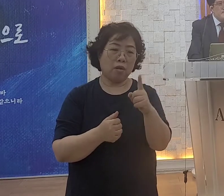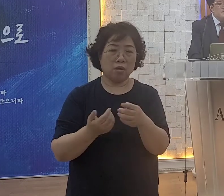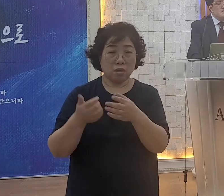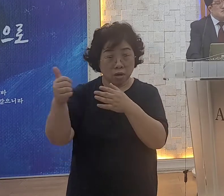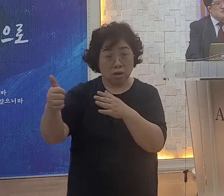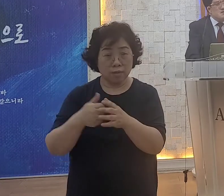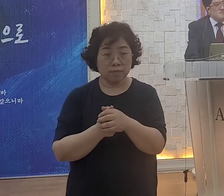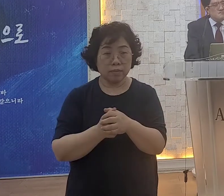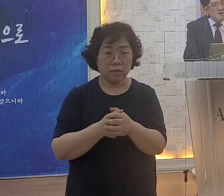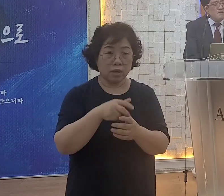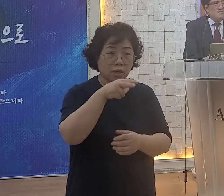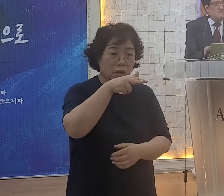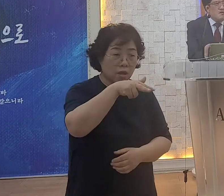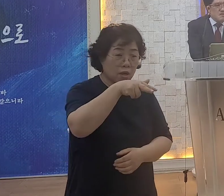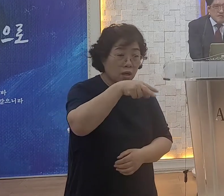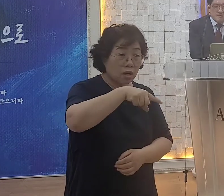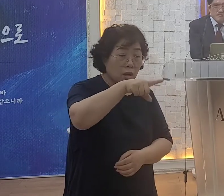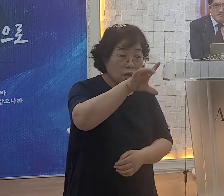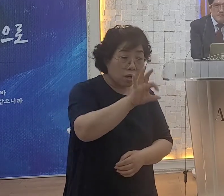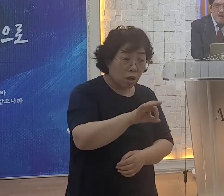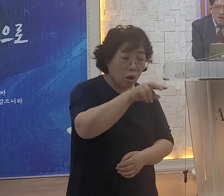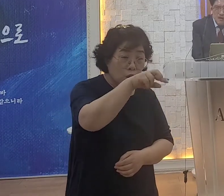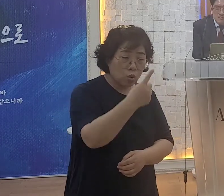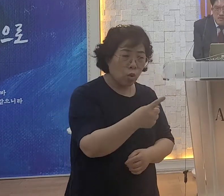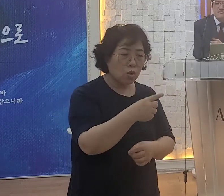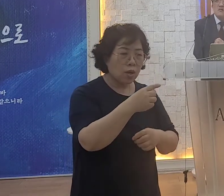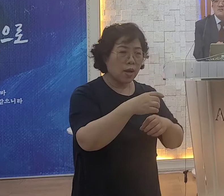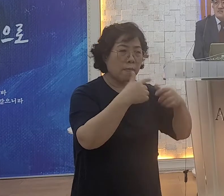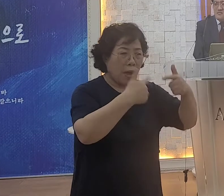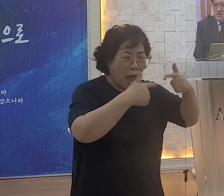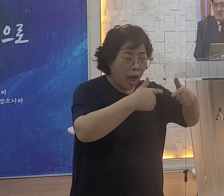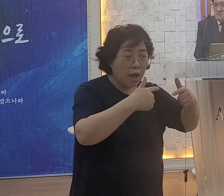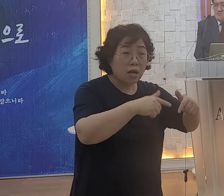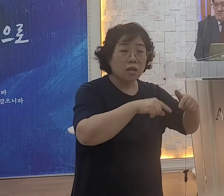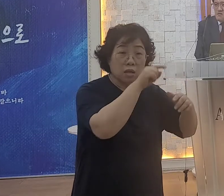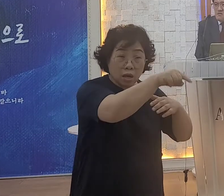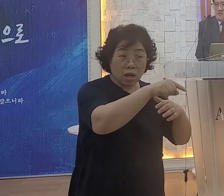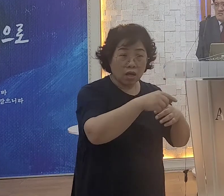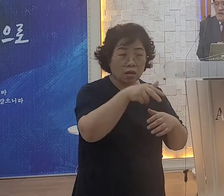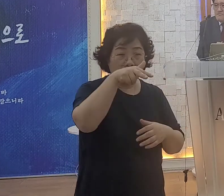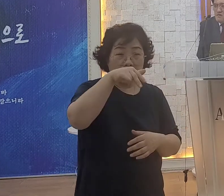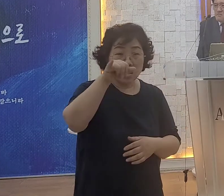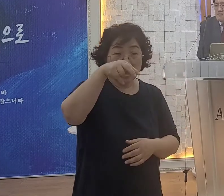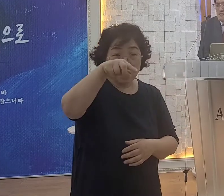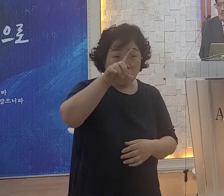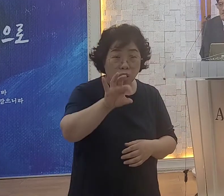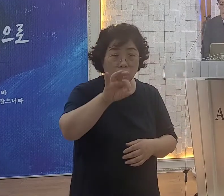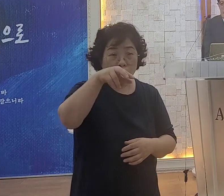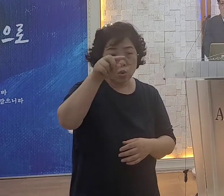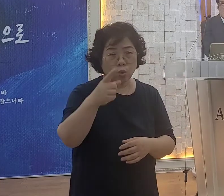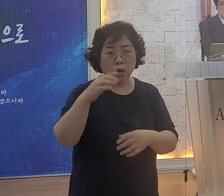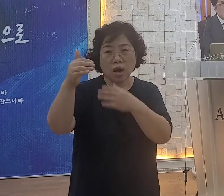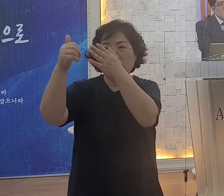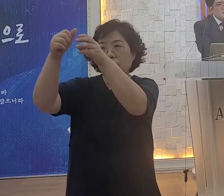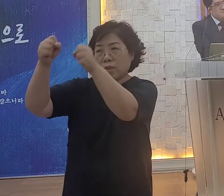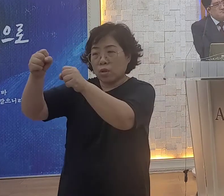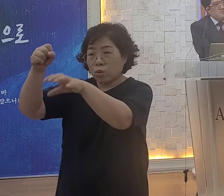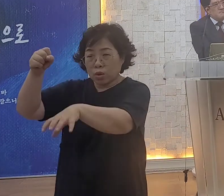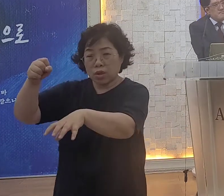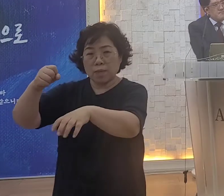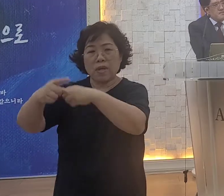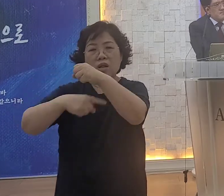지내는데, 지성소 안에는 누가 있다고 그랬어요? 하나님이 임재하시는 자리. 그래서 1년에 한 번 이